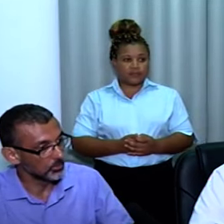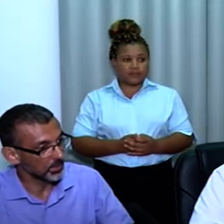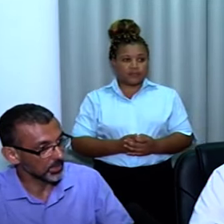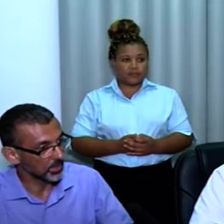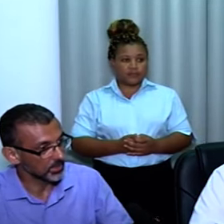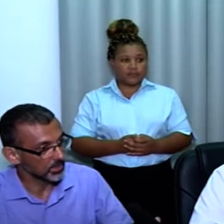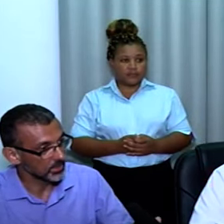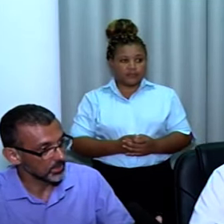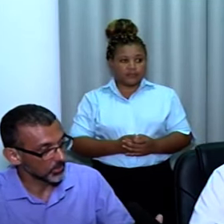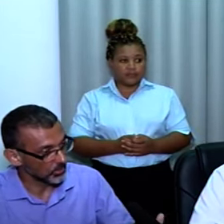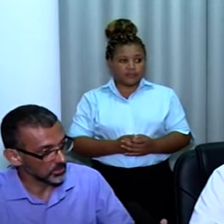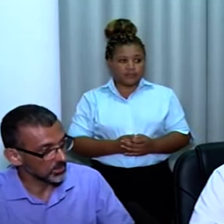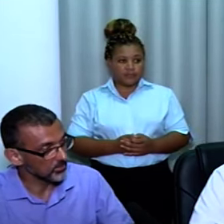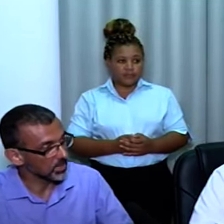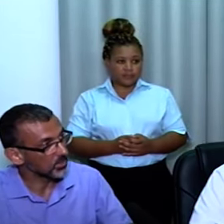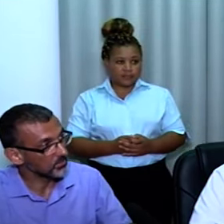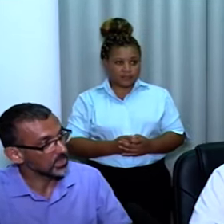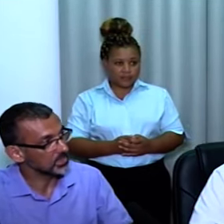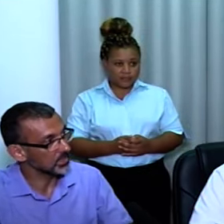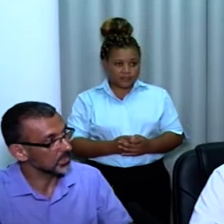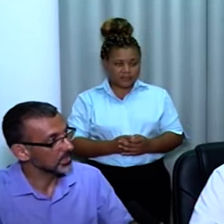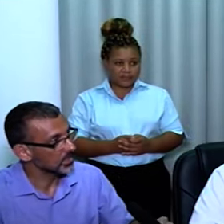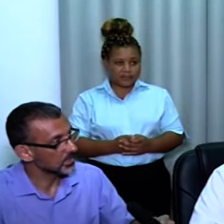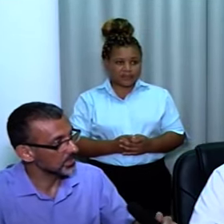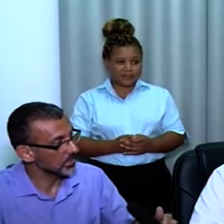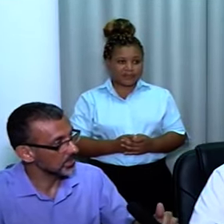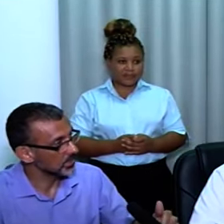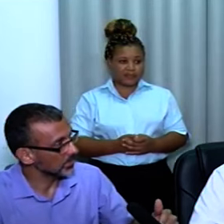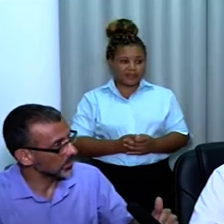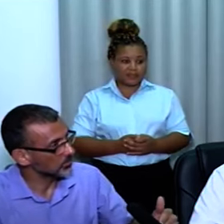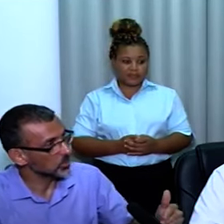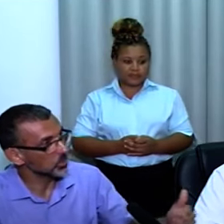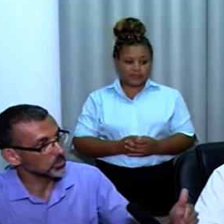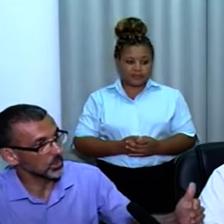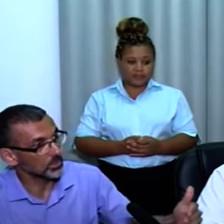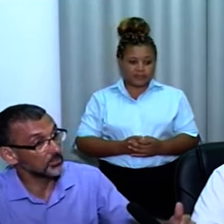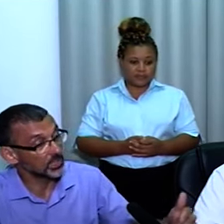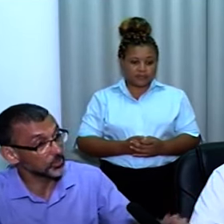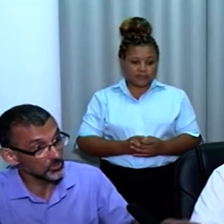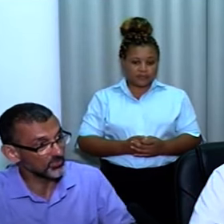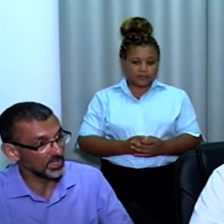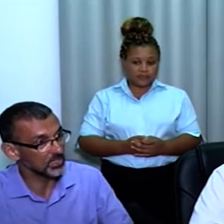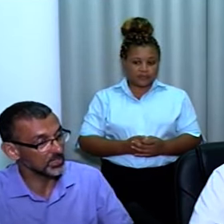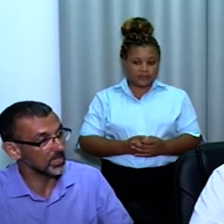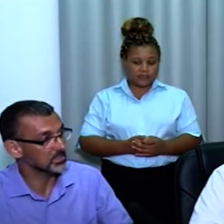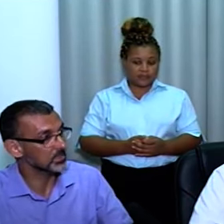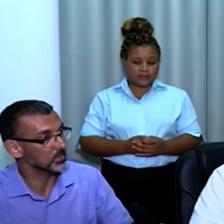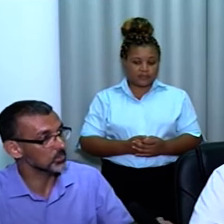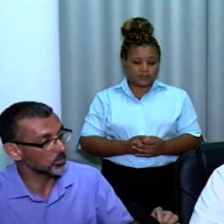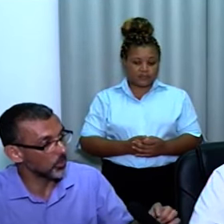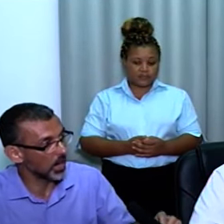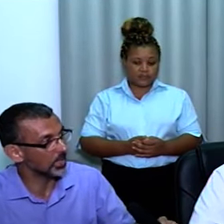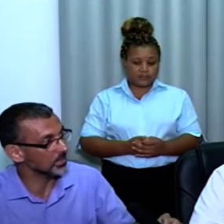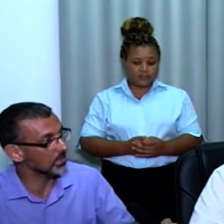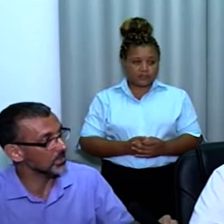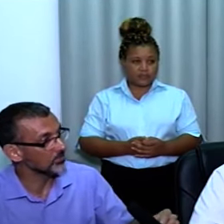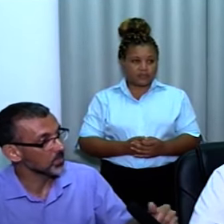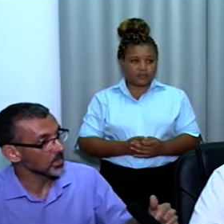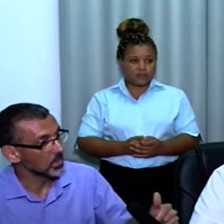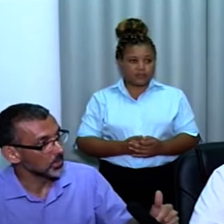nous peut aussi mettre bonne mesure qui demande tout bonne facilité la santé de pouvoir